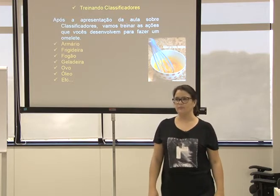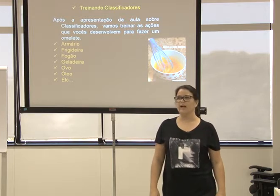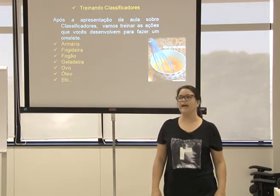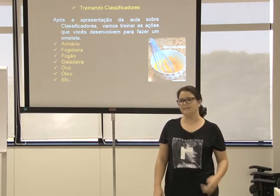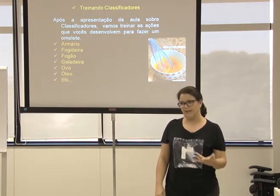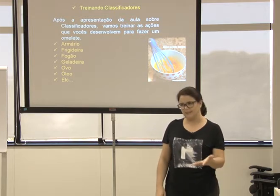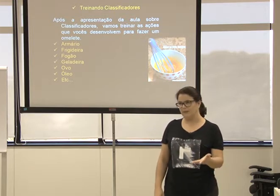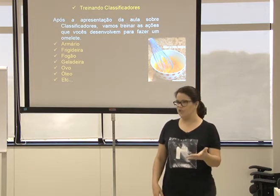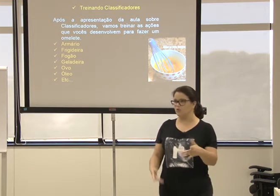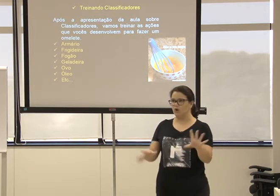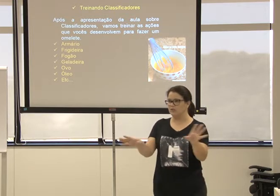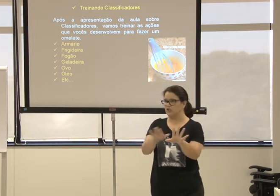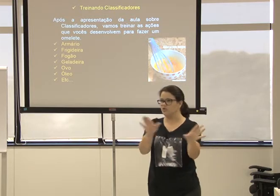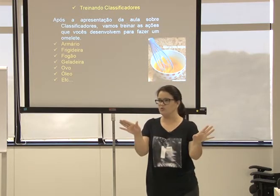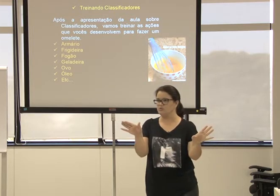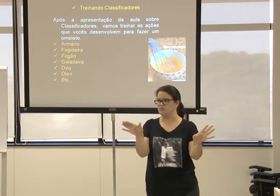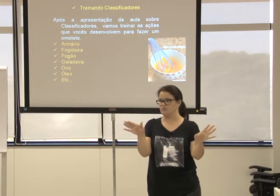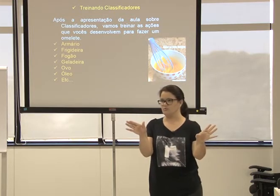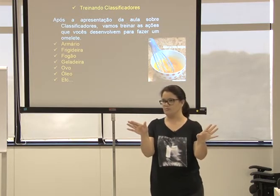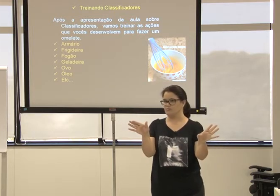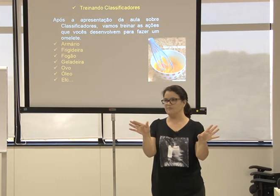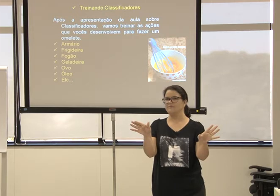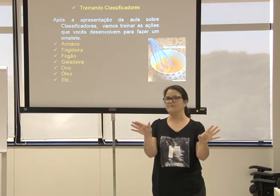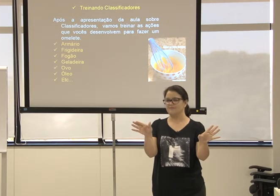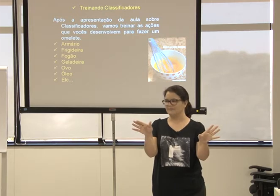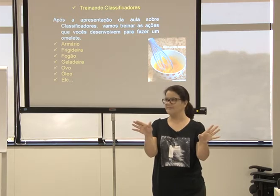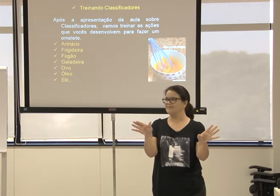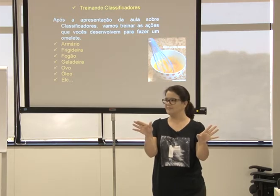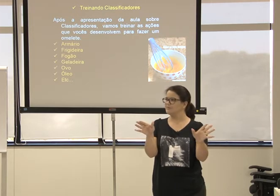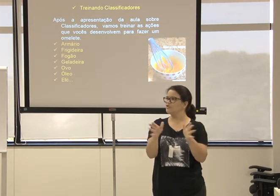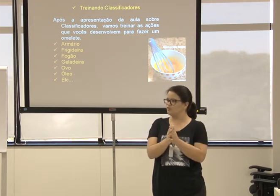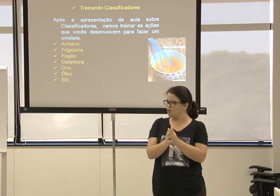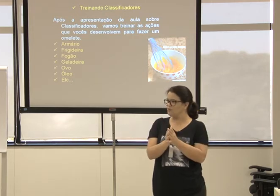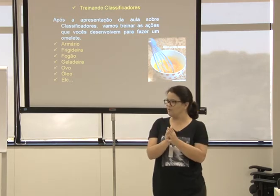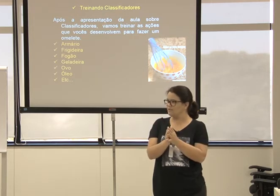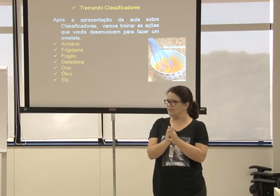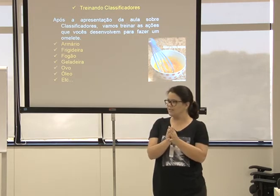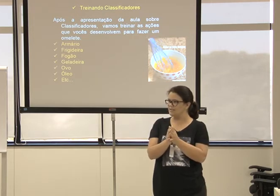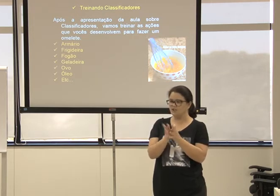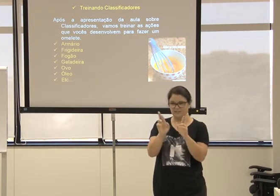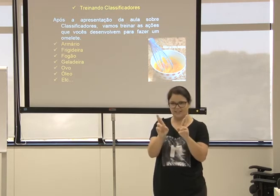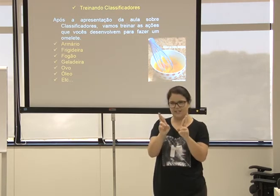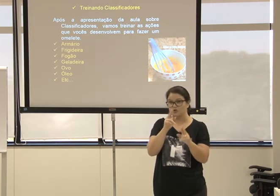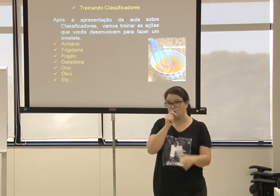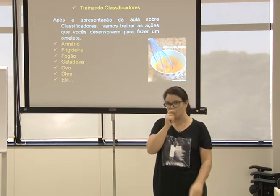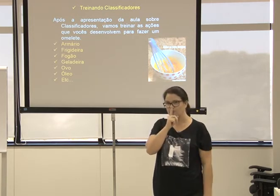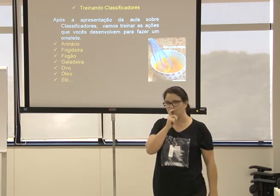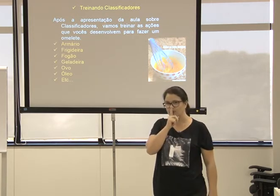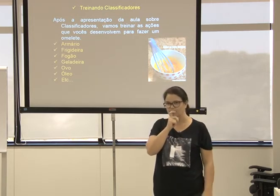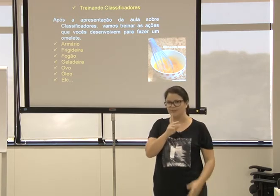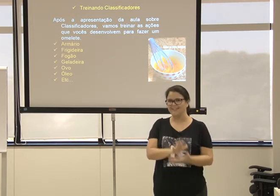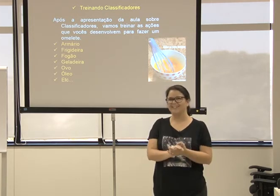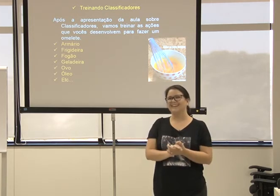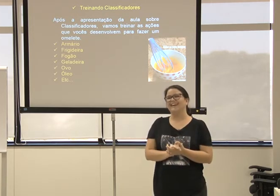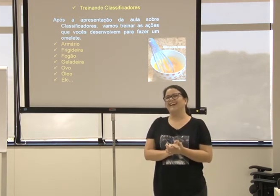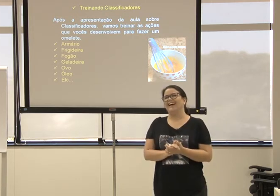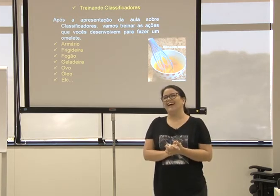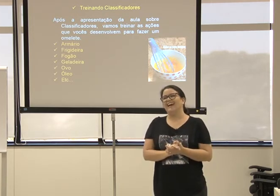É exatamente. E o outro é só juros. É só o juro do mês. Juro para vocês. De verdade, juro. Prometo. Eu sempre